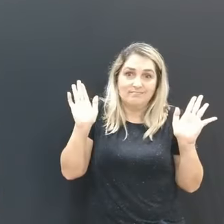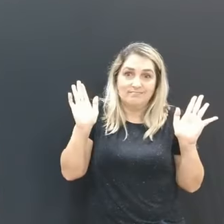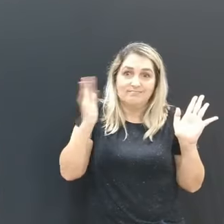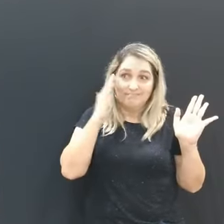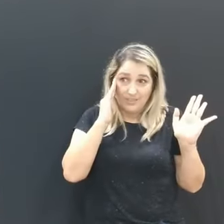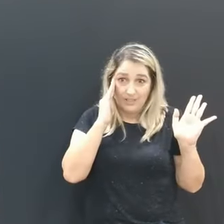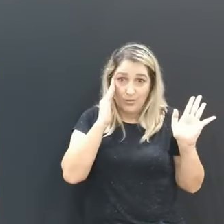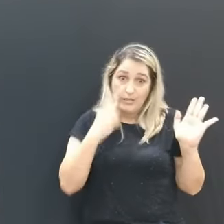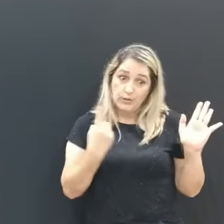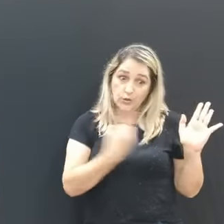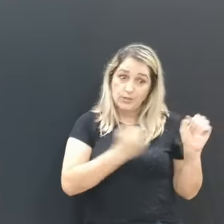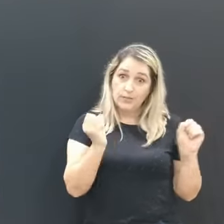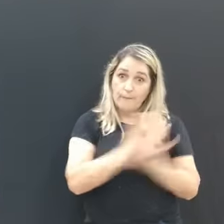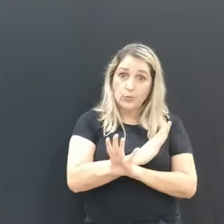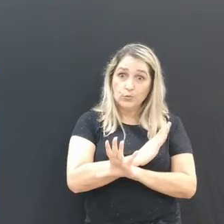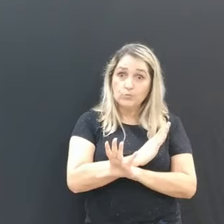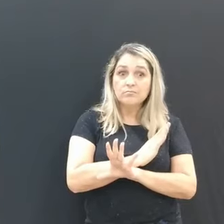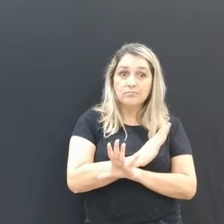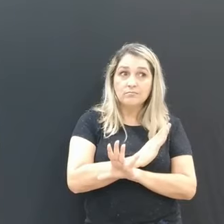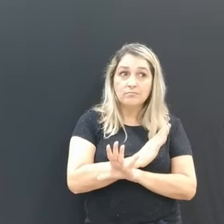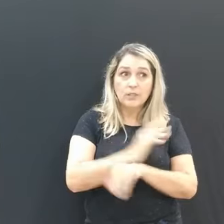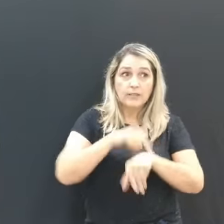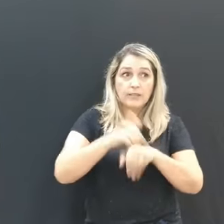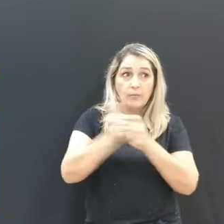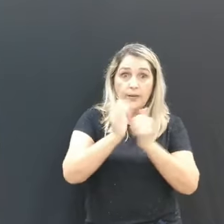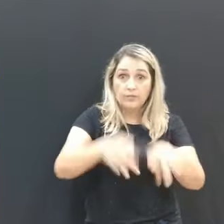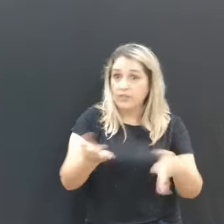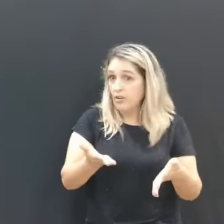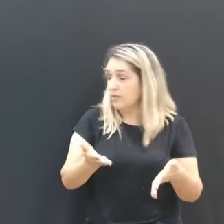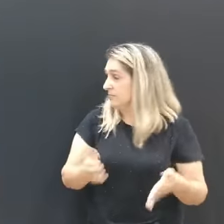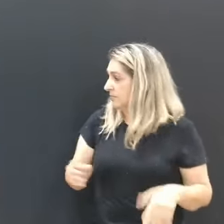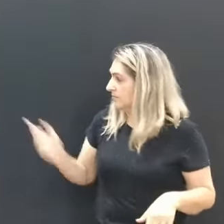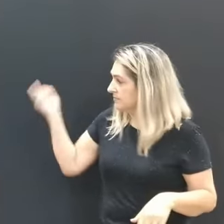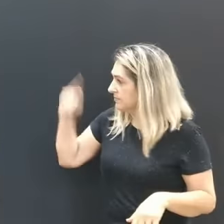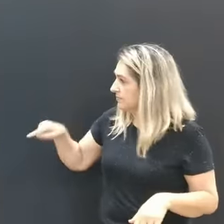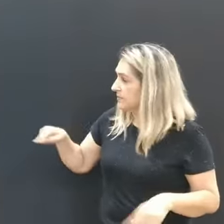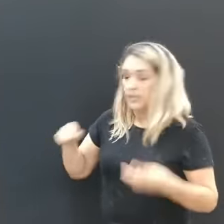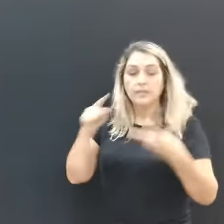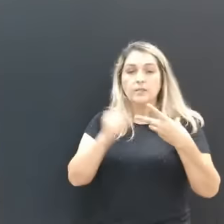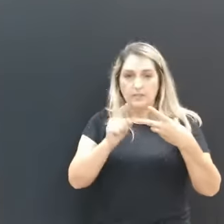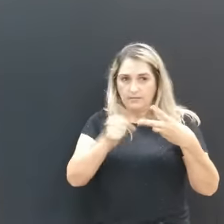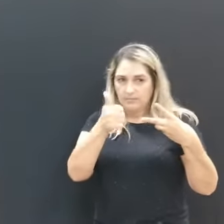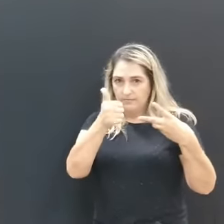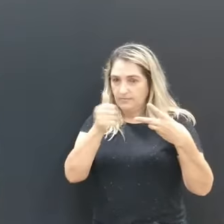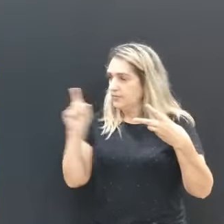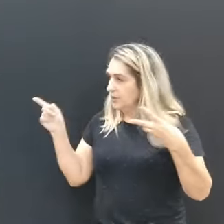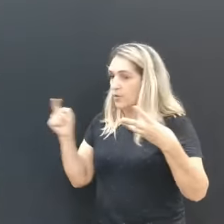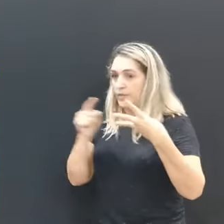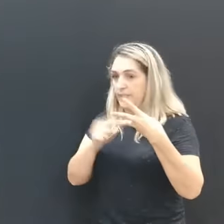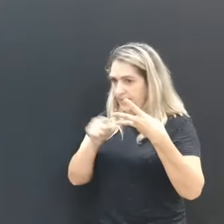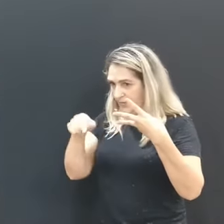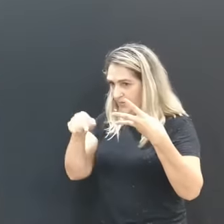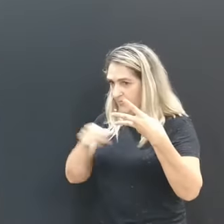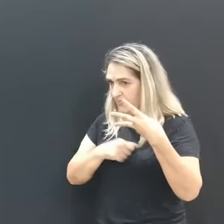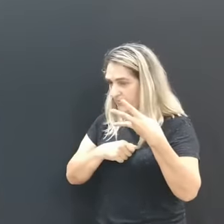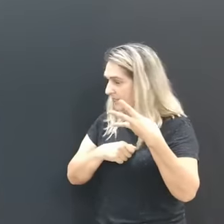nome, entendeu? E nós temos que estar com a vida pronta, porque o fim já está muito próximo. Agora veja